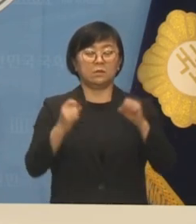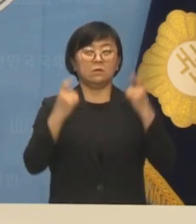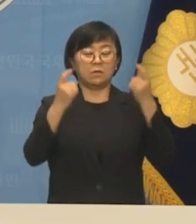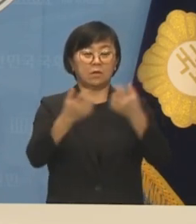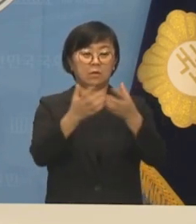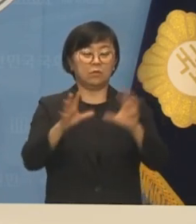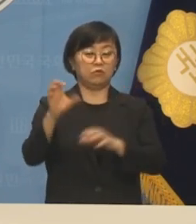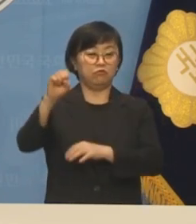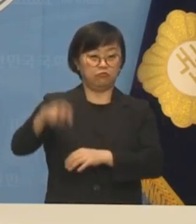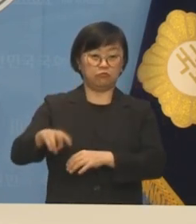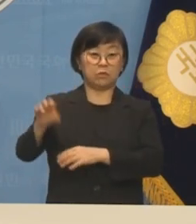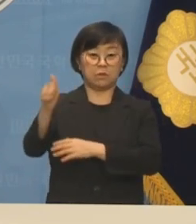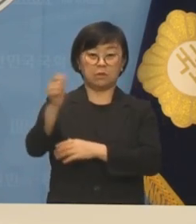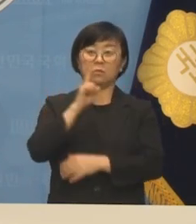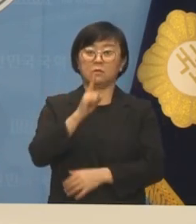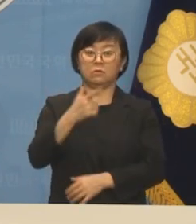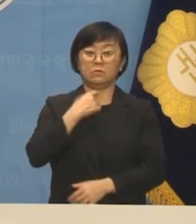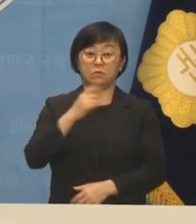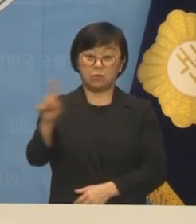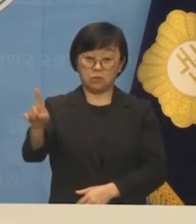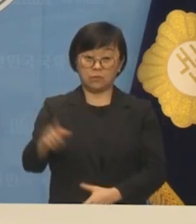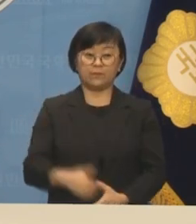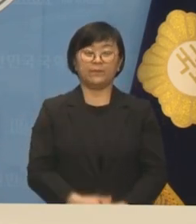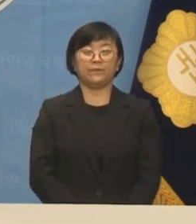문화체육관광부 유인촌 장관에게 말합니다.